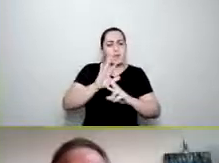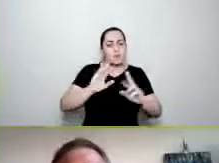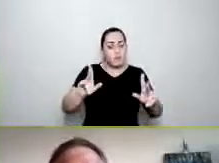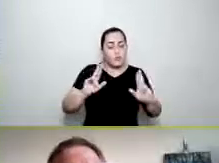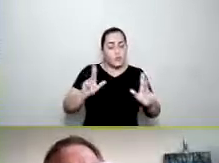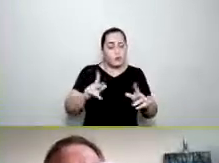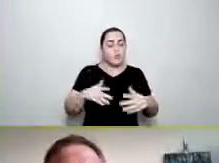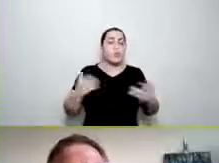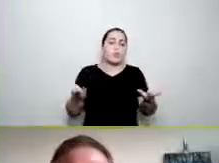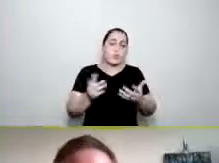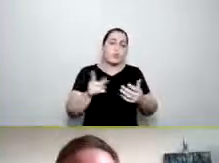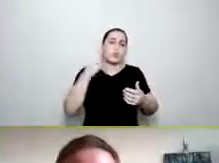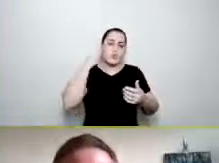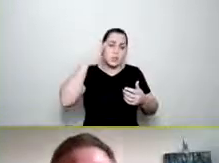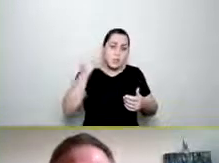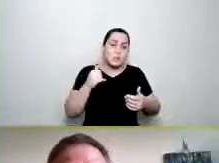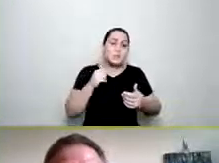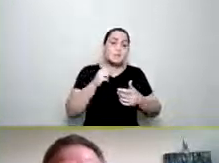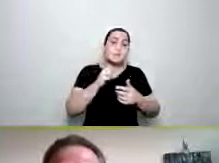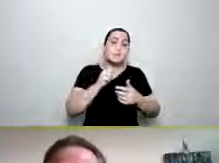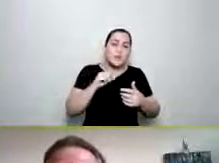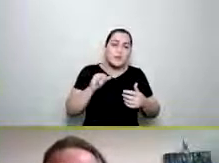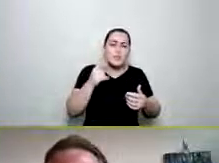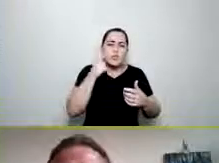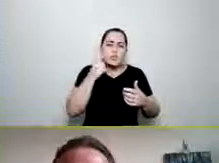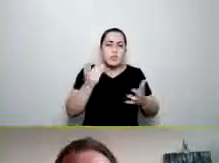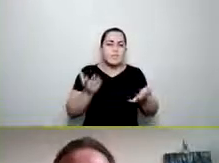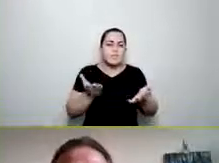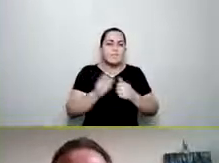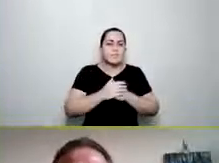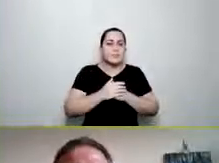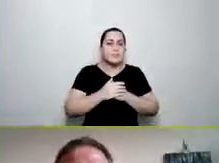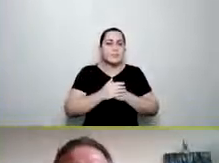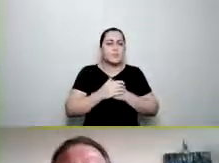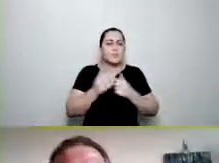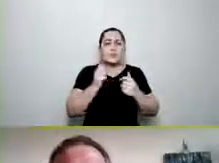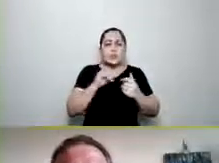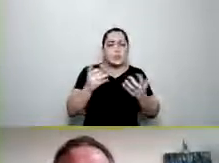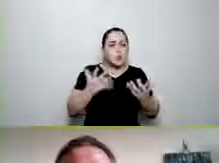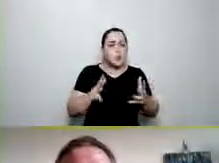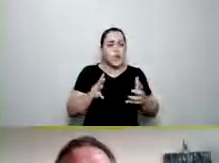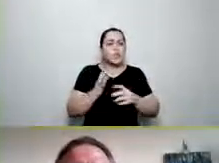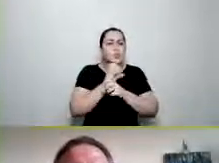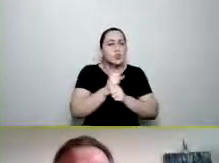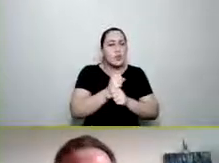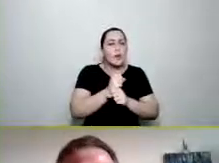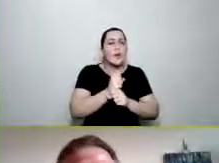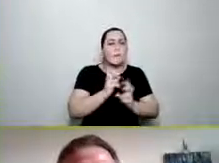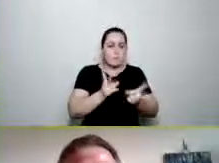nós sabemos que, se contamos conservadormente, ou seja, se nós não queremos contar dois dialetos da mesma